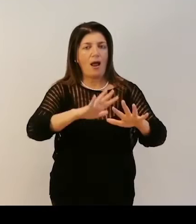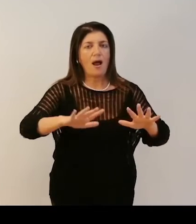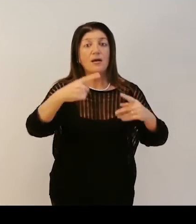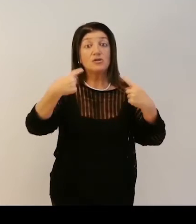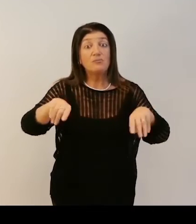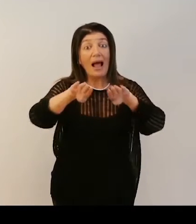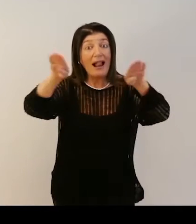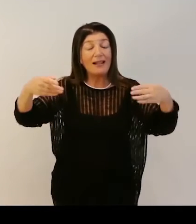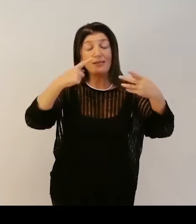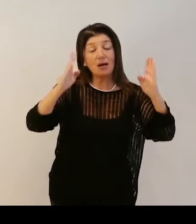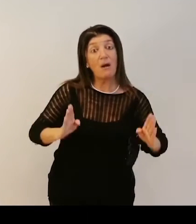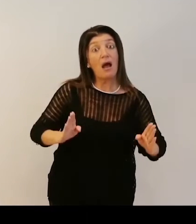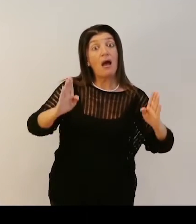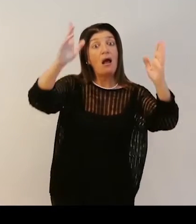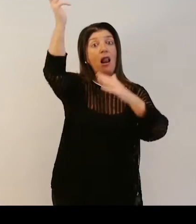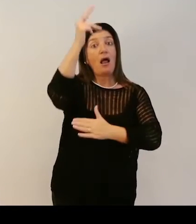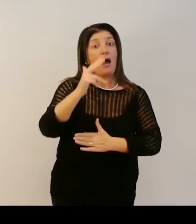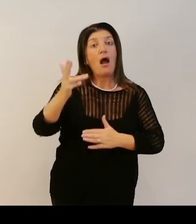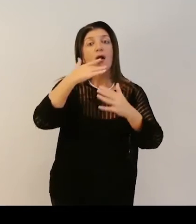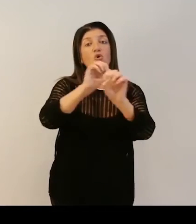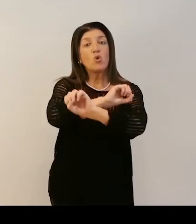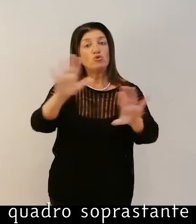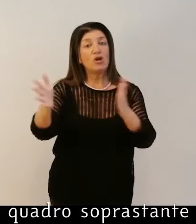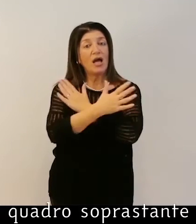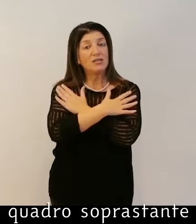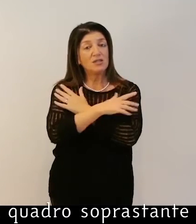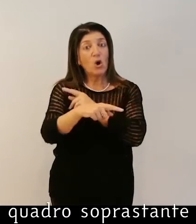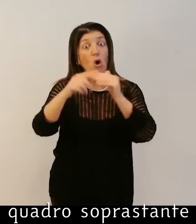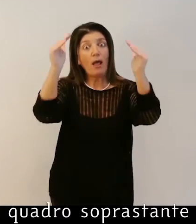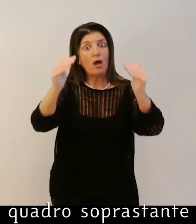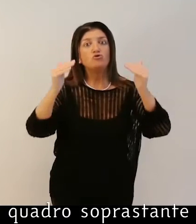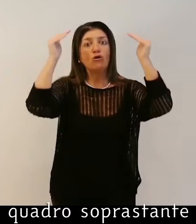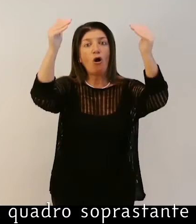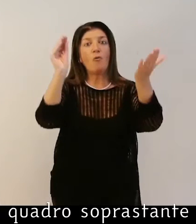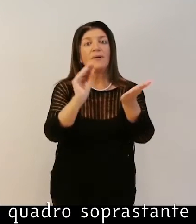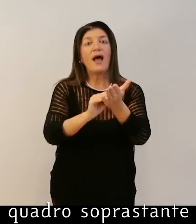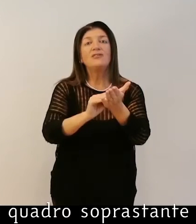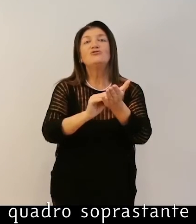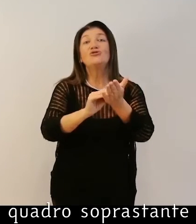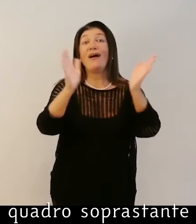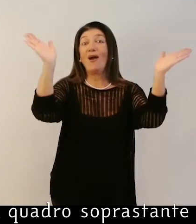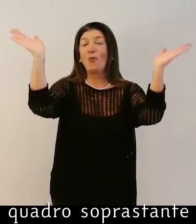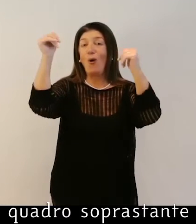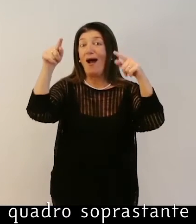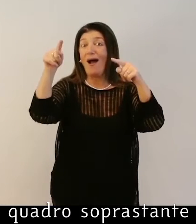La pala d'altare con l'Annunciazione e il quadro soprastante con tre angeli.